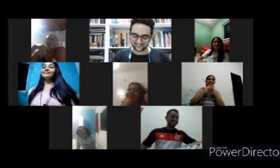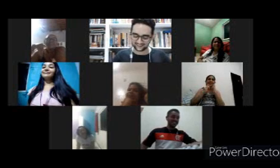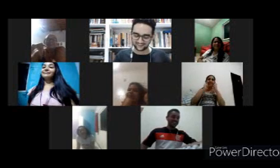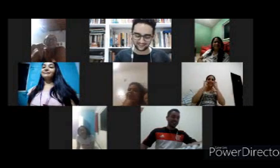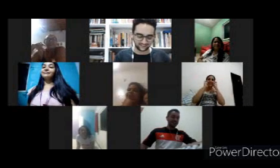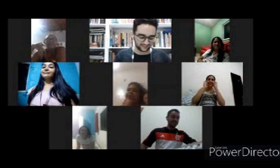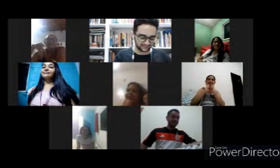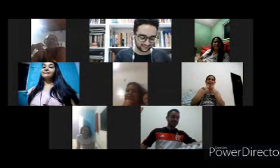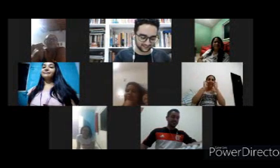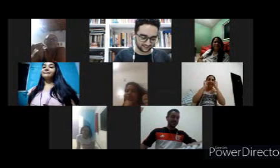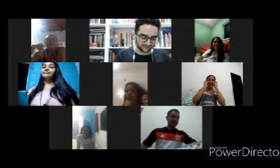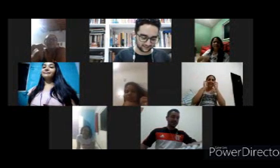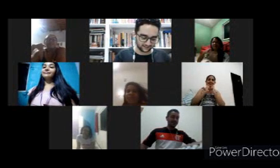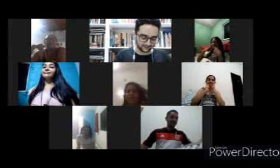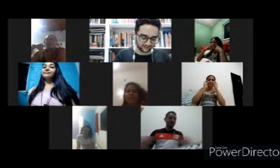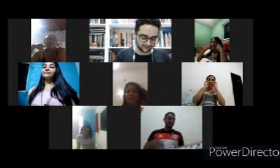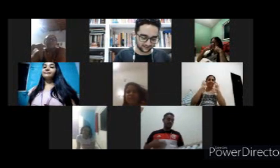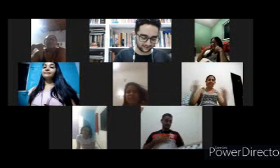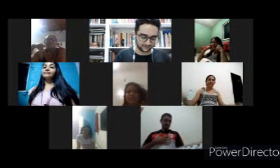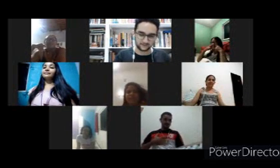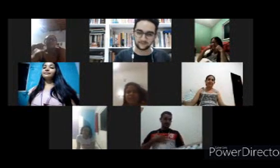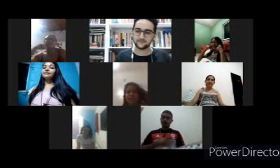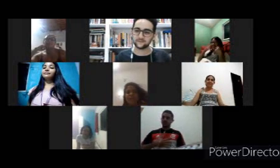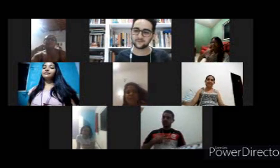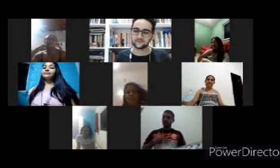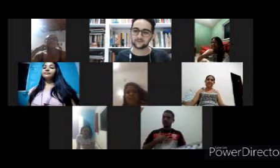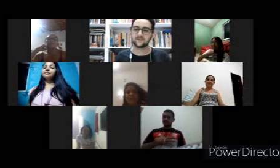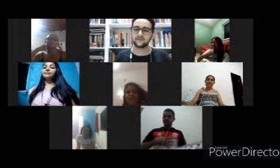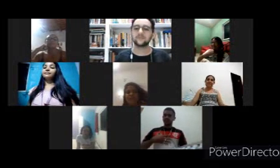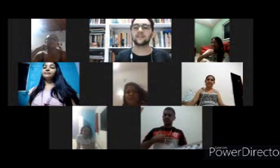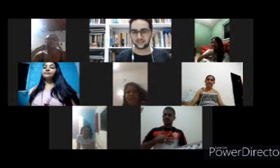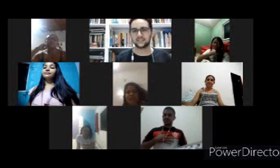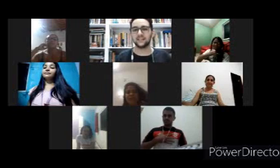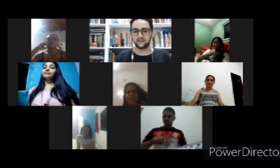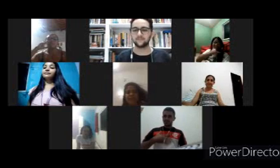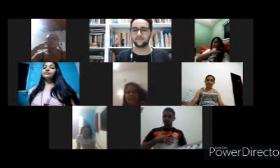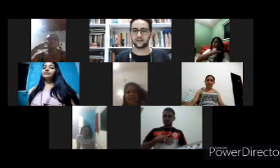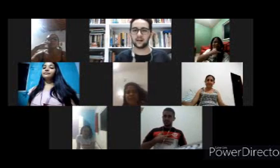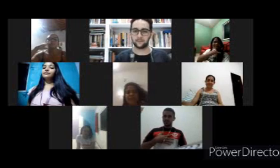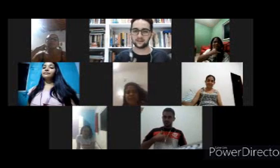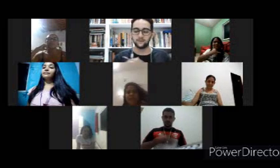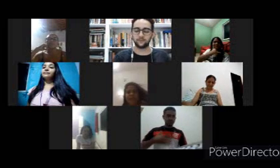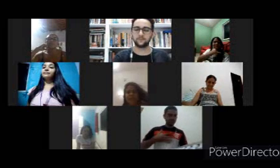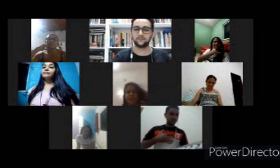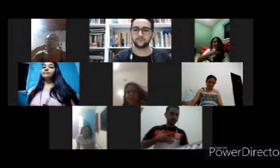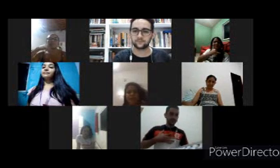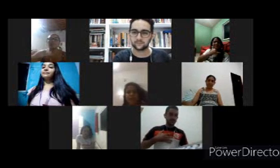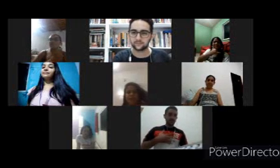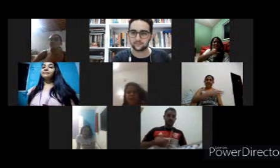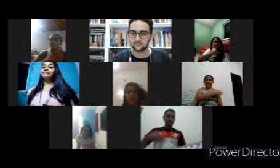Eita. Então, vamos lá. Eu gosto aqui, né? Passa a mão, eu gosto. Sim. Passa a mão. Eu